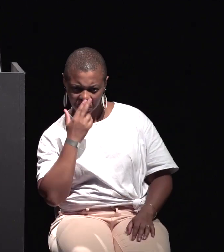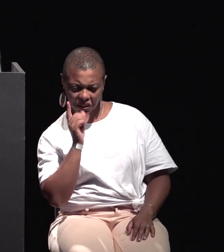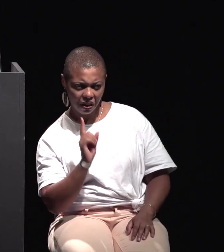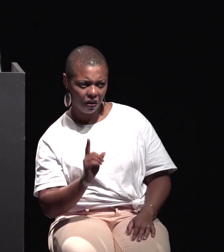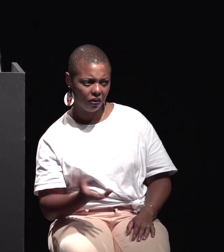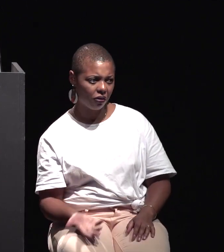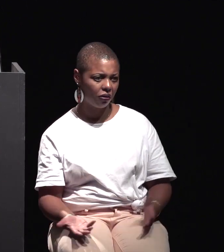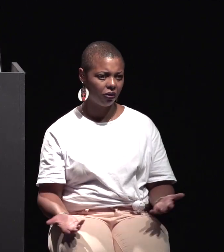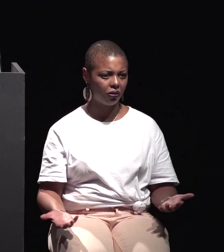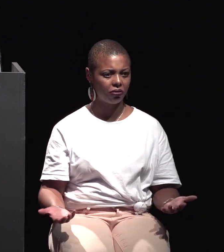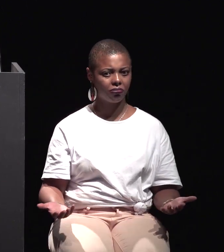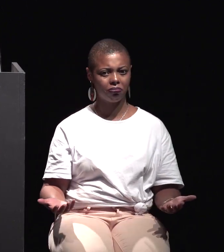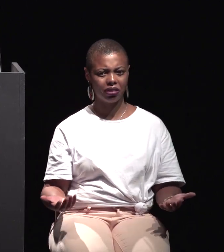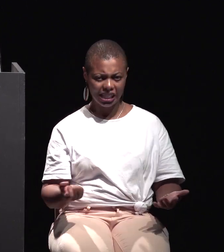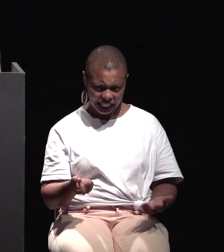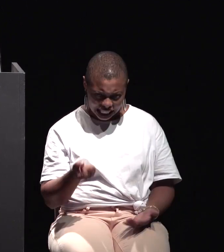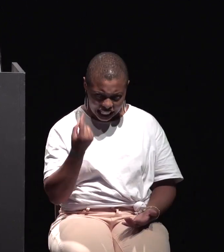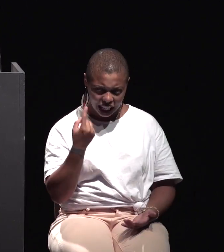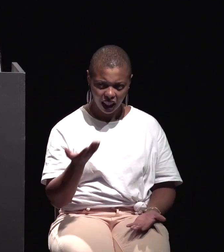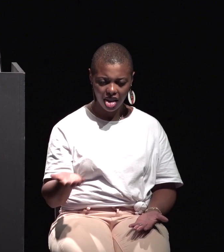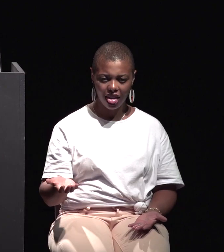Será que leu o livro?